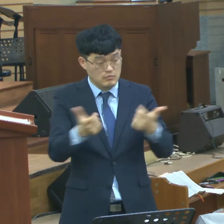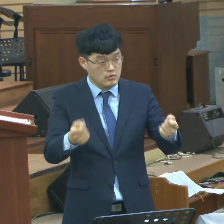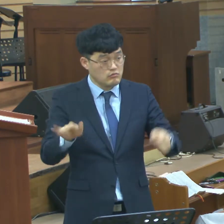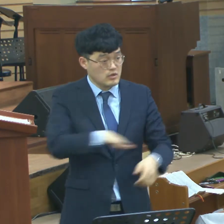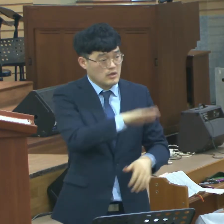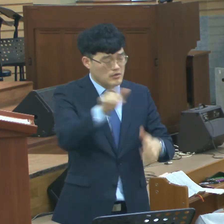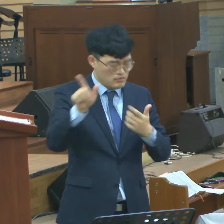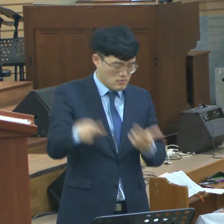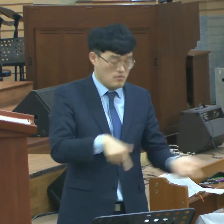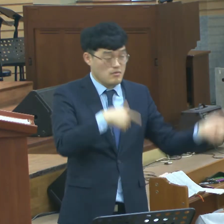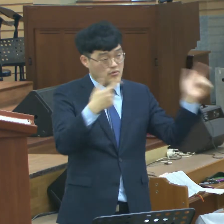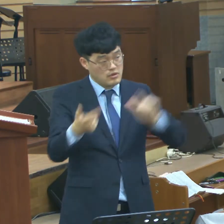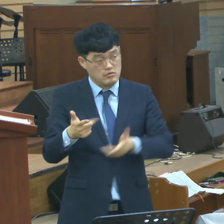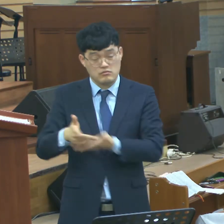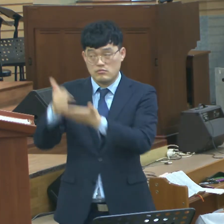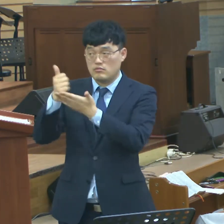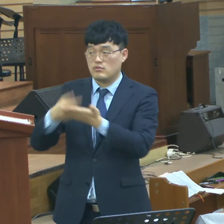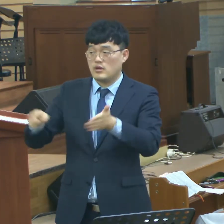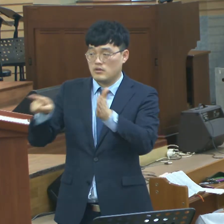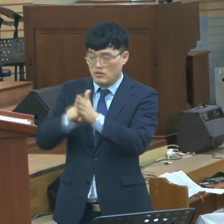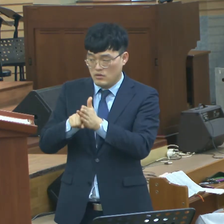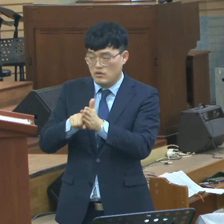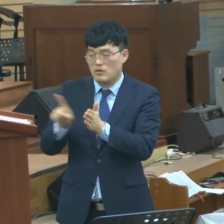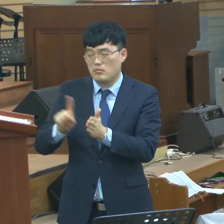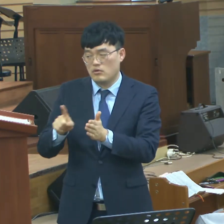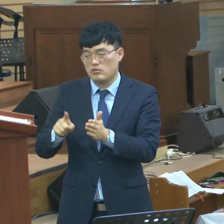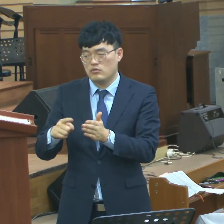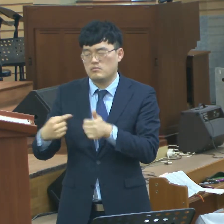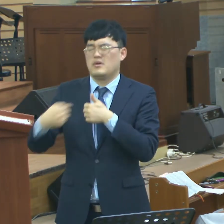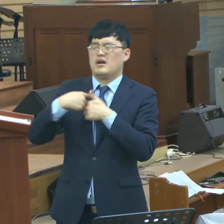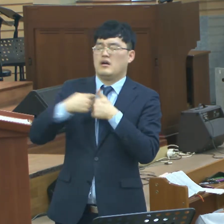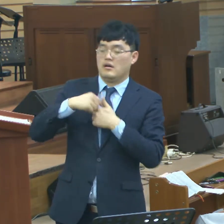죽임을 당하게 되고 도살할 양같이 여김을 받았나이다.